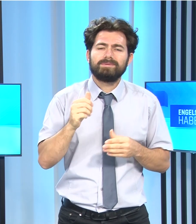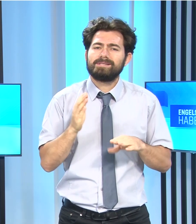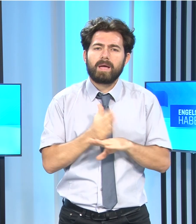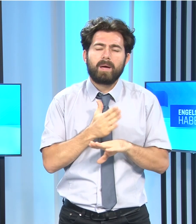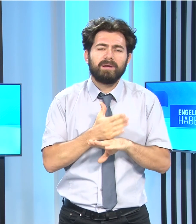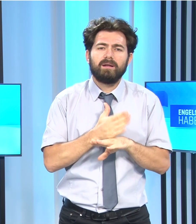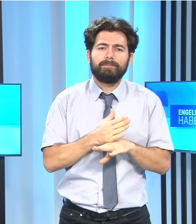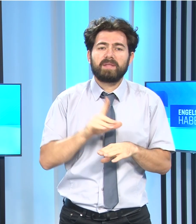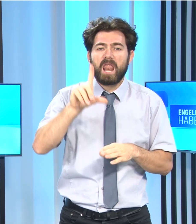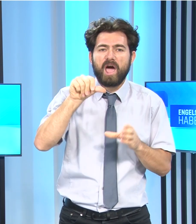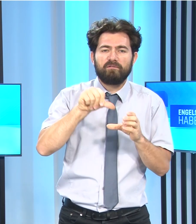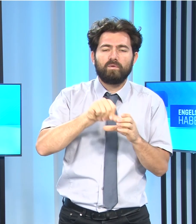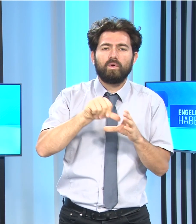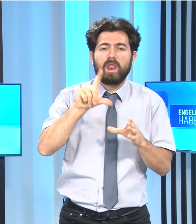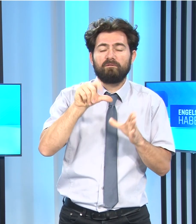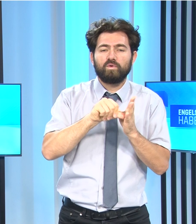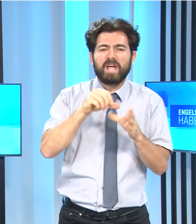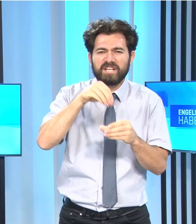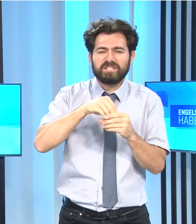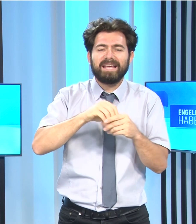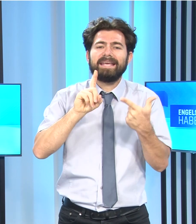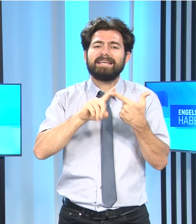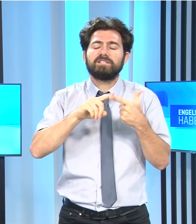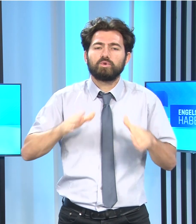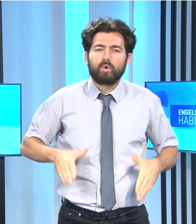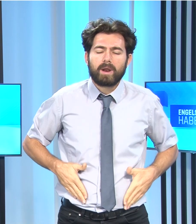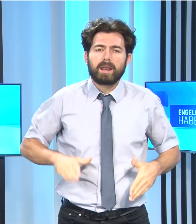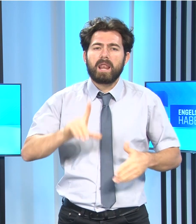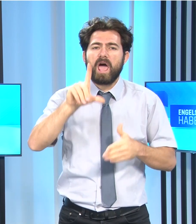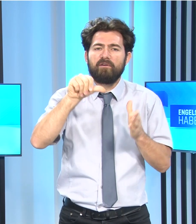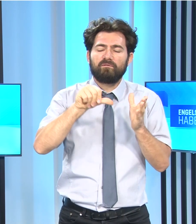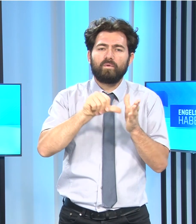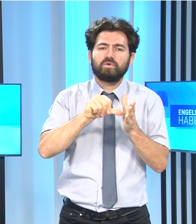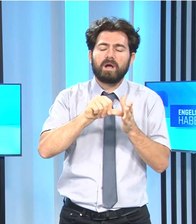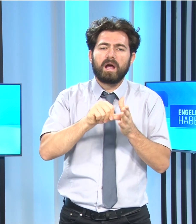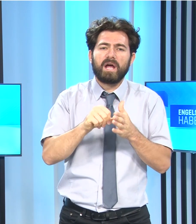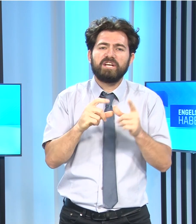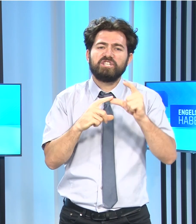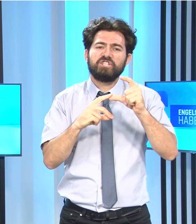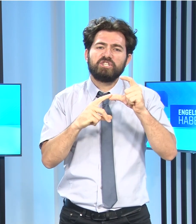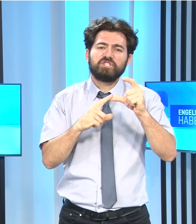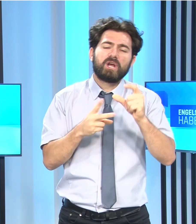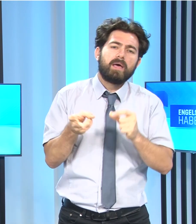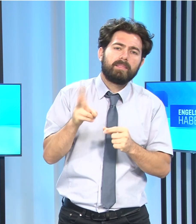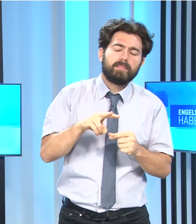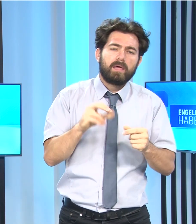dolayısıyla Lefkoşa'daki ikinci törense Lefkoşa Şehitler Anıtı'nda